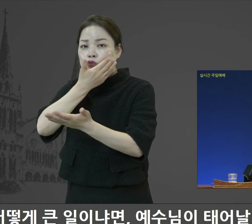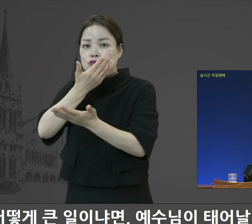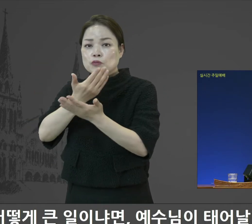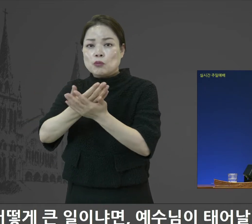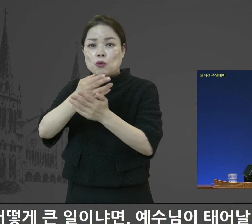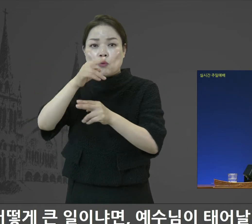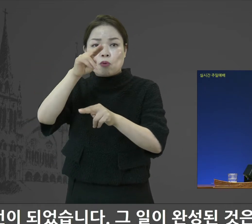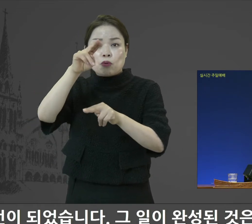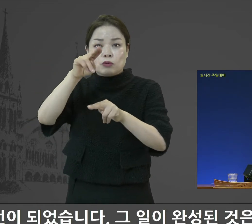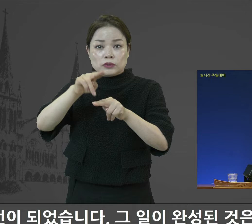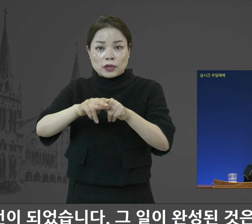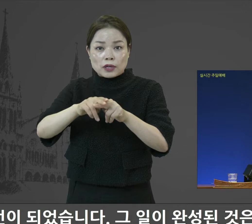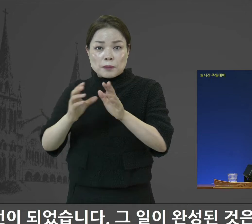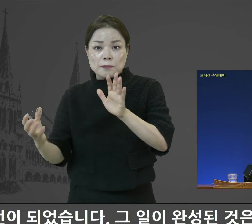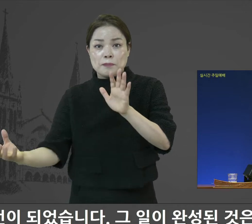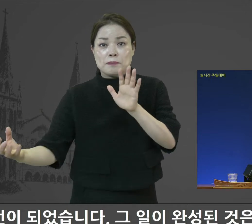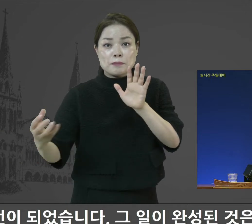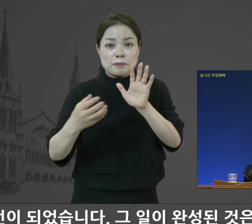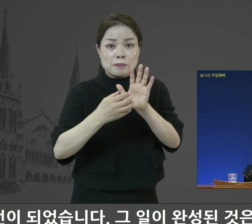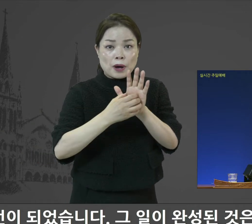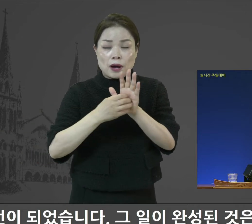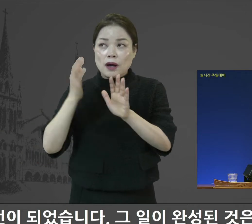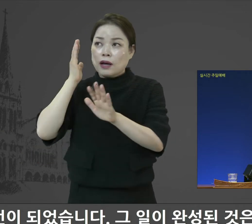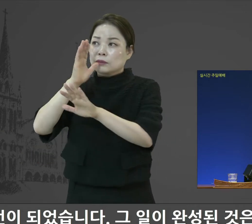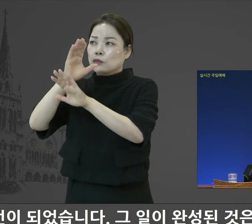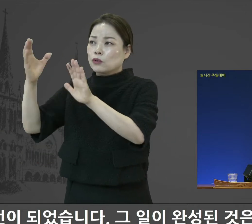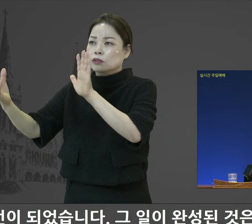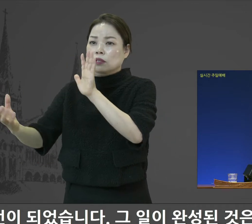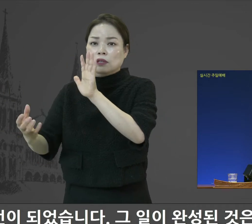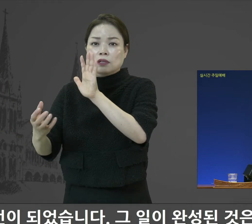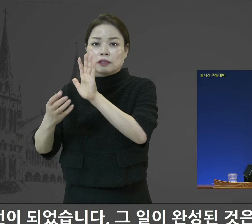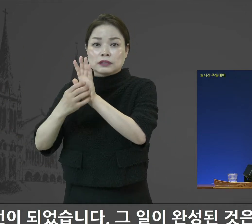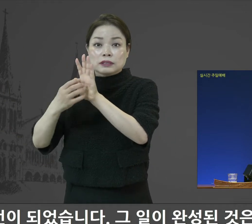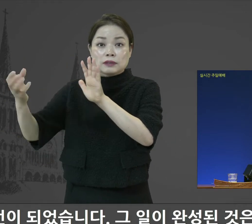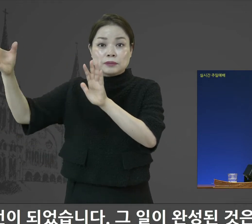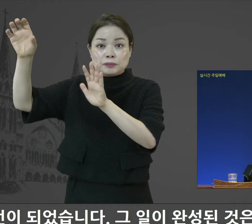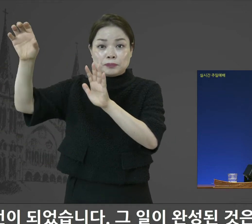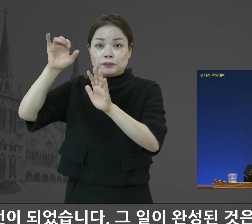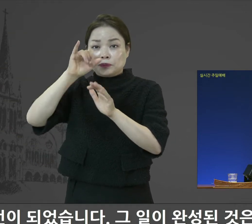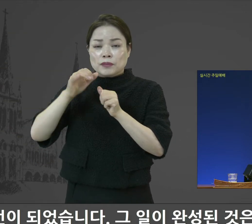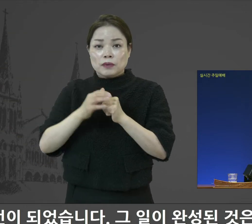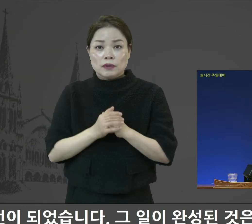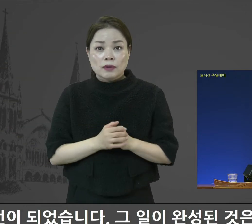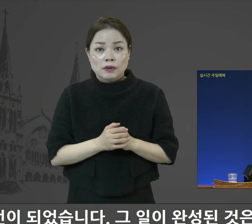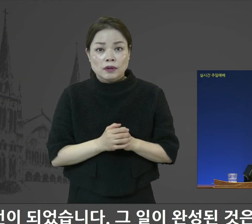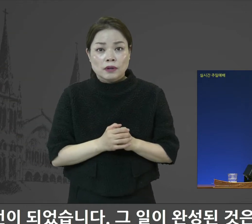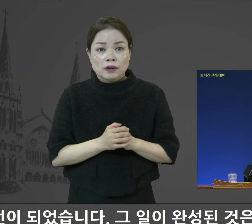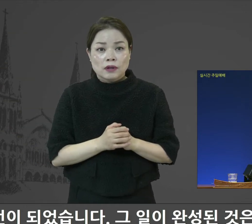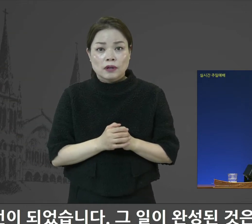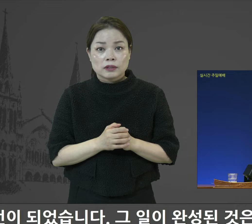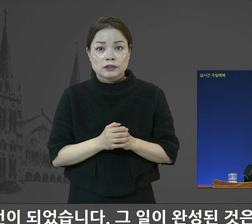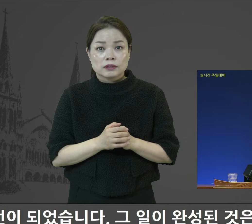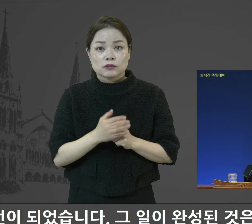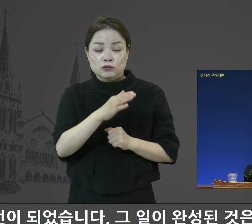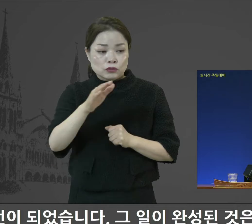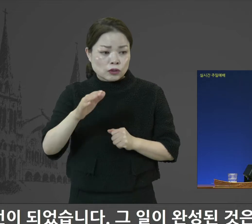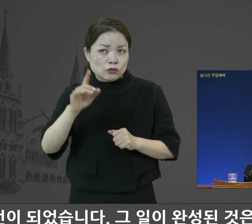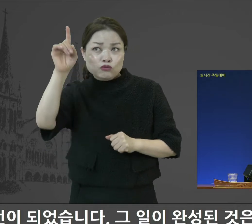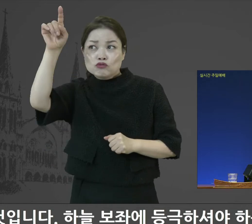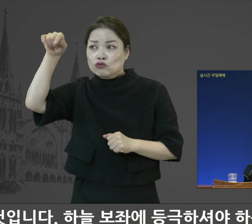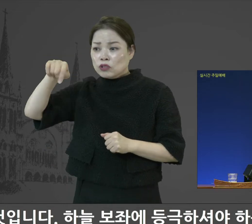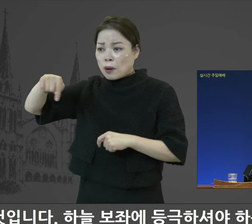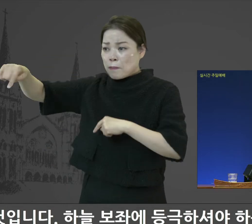겁니다. 예수님이 하늘 보좌에 등극하셔야 되는 겁니다. 맞죠? 그래서 우주에